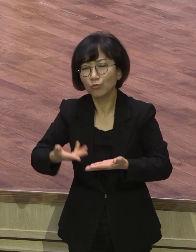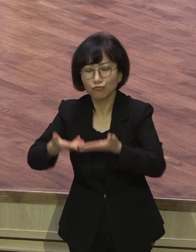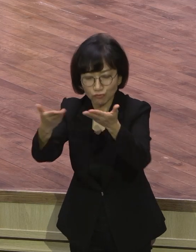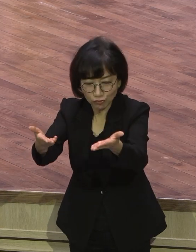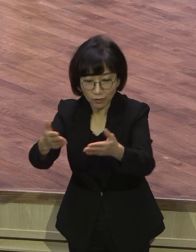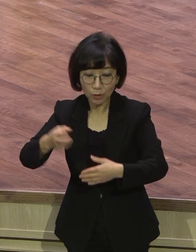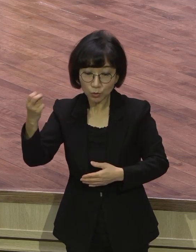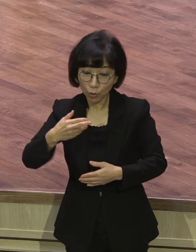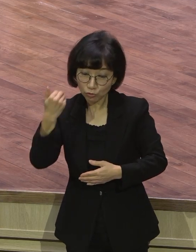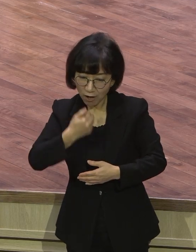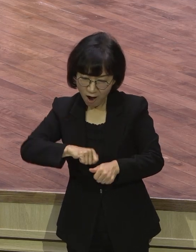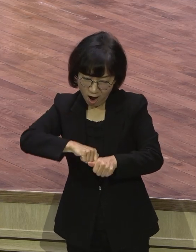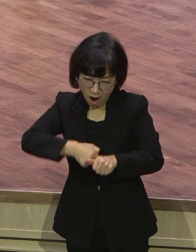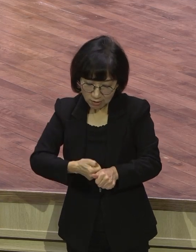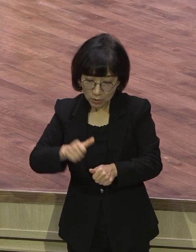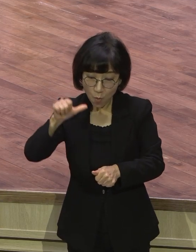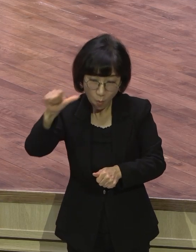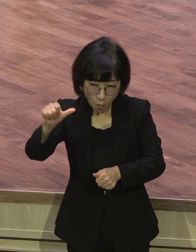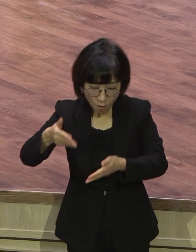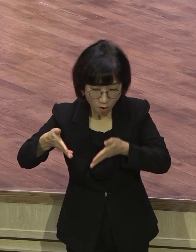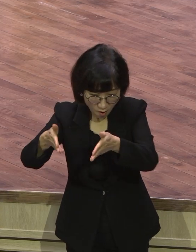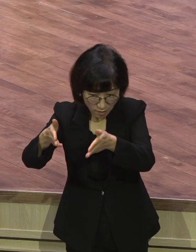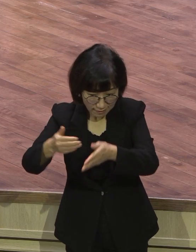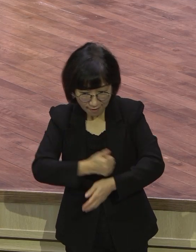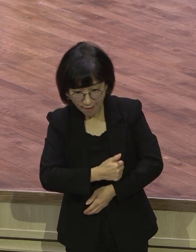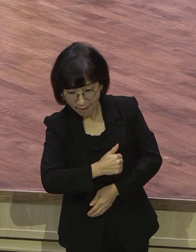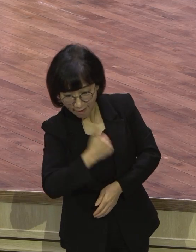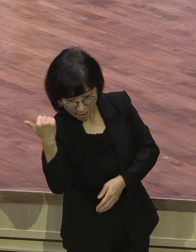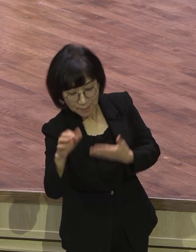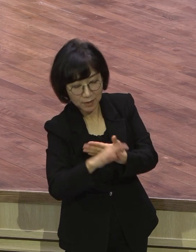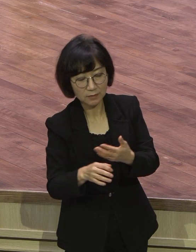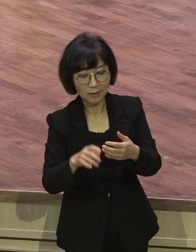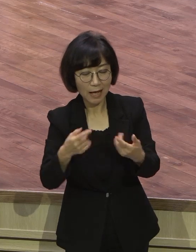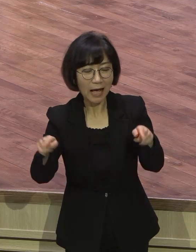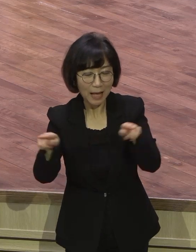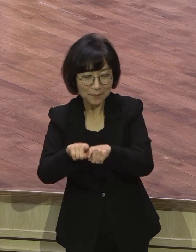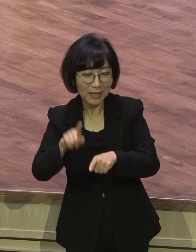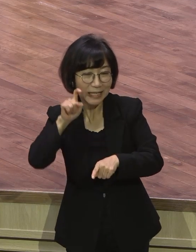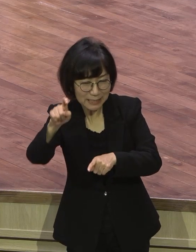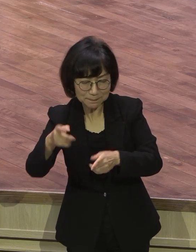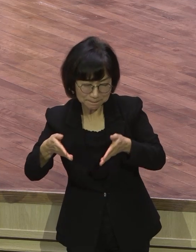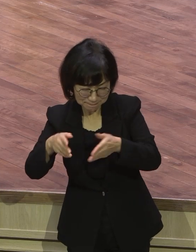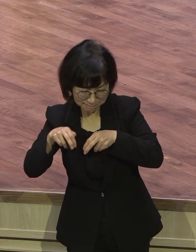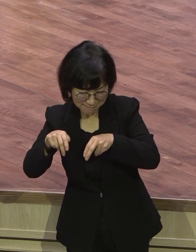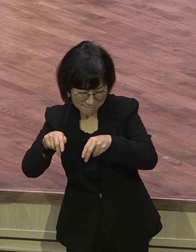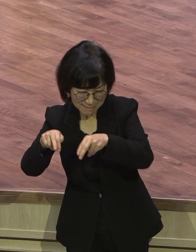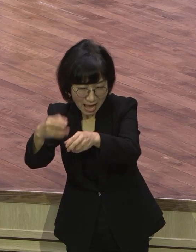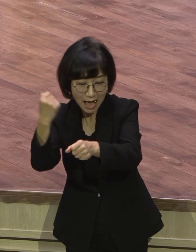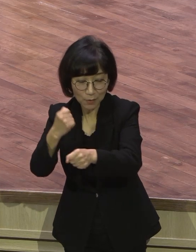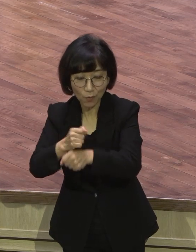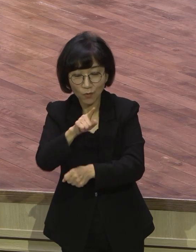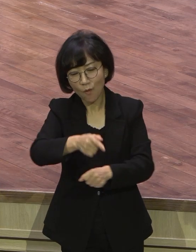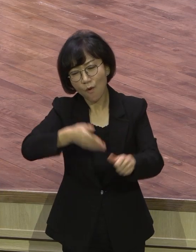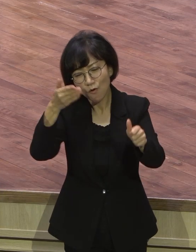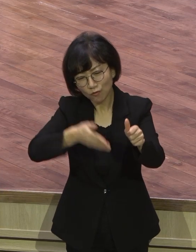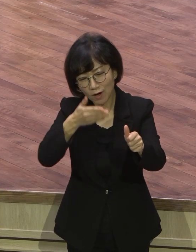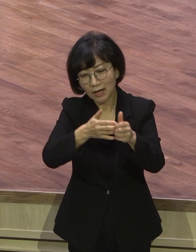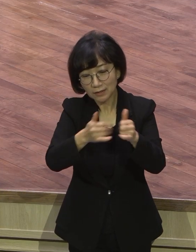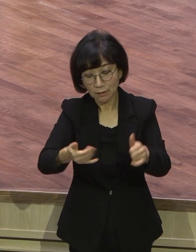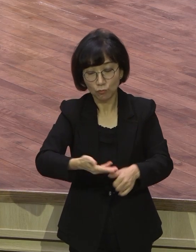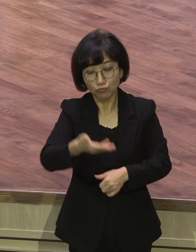누구든지 너를 억지로 오리를 가자고 하거든 그 사람과 심리를 통해 내게 구하는 자에게 주며 내게 꾸고자 하는 자에게